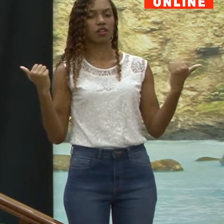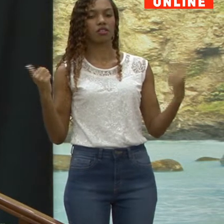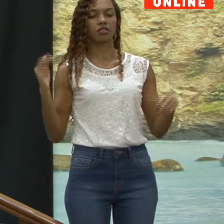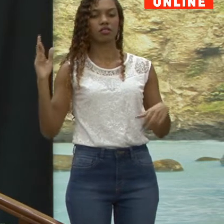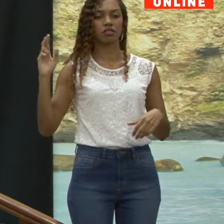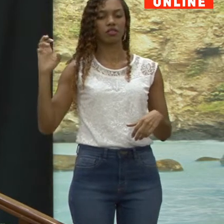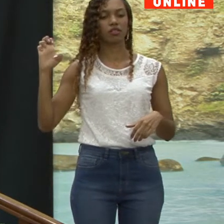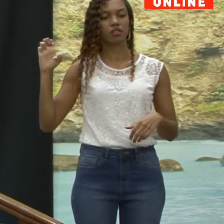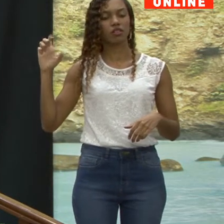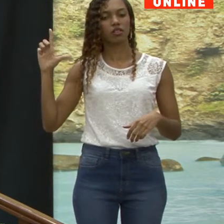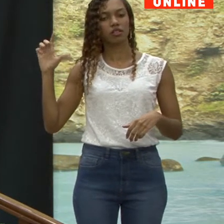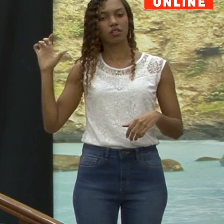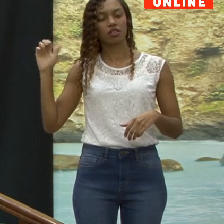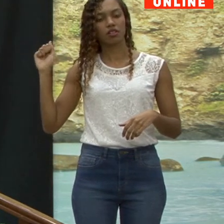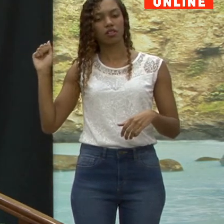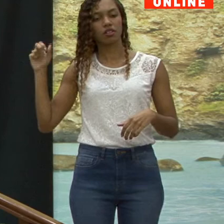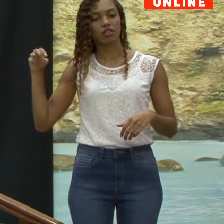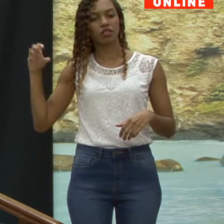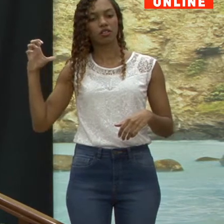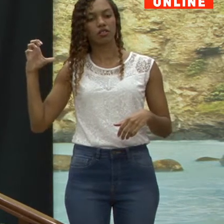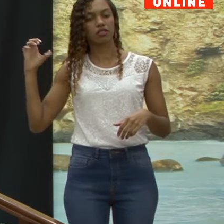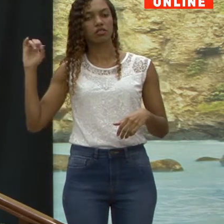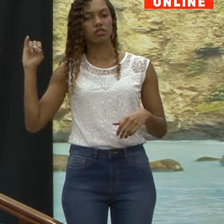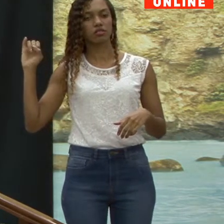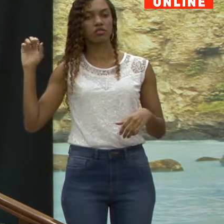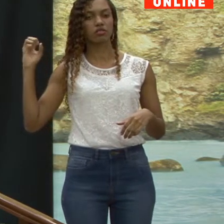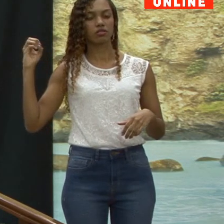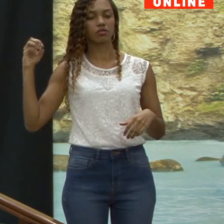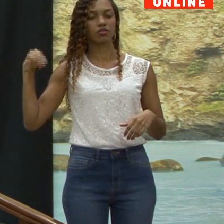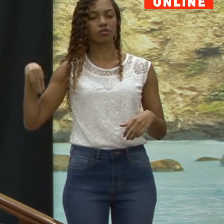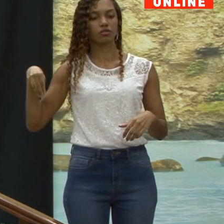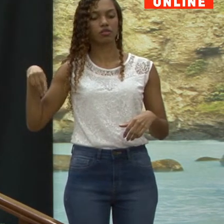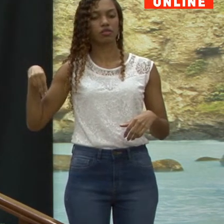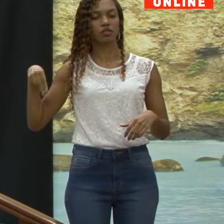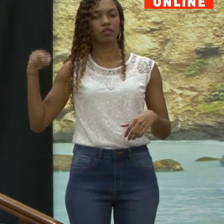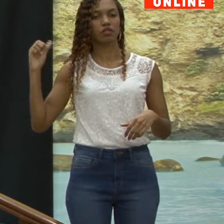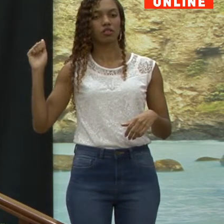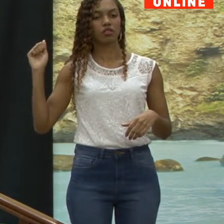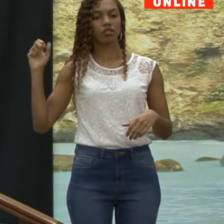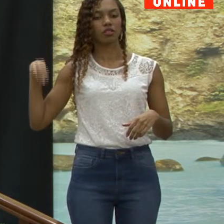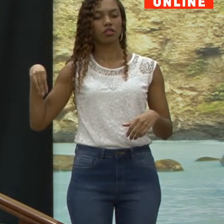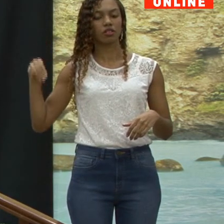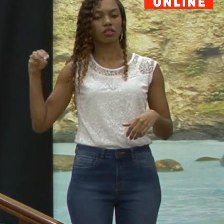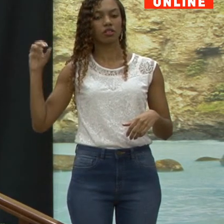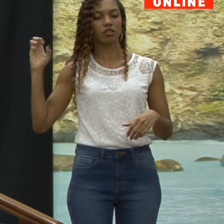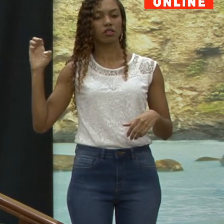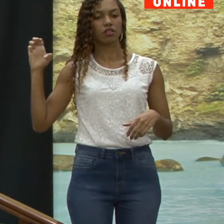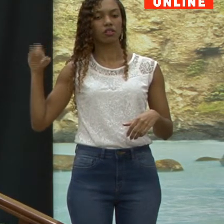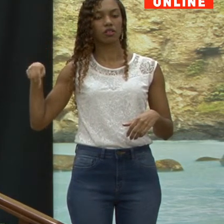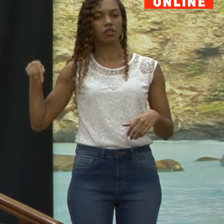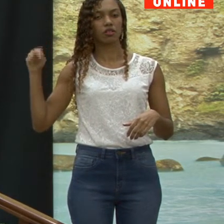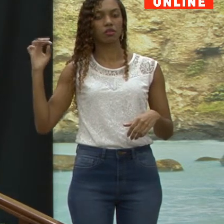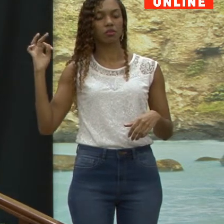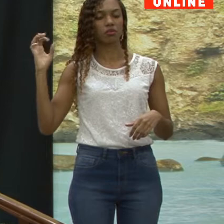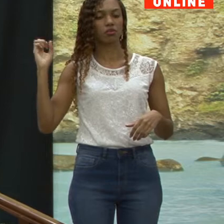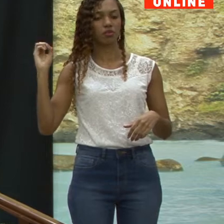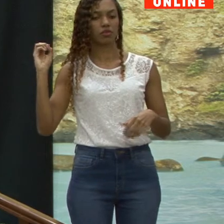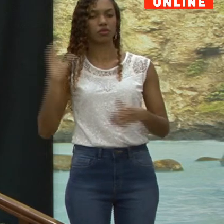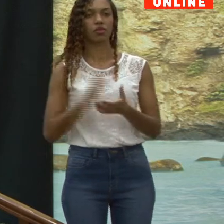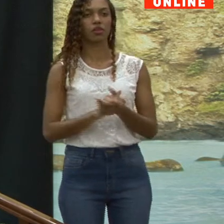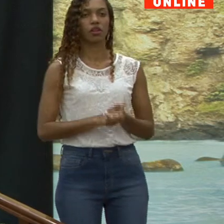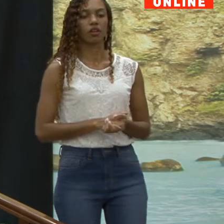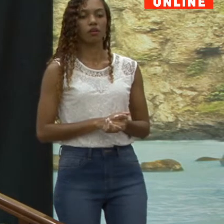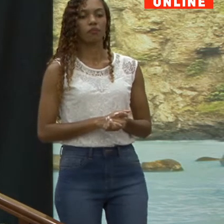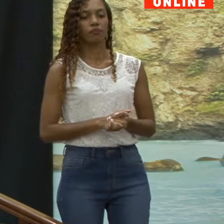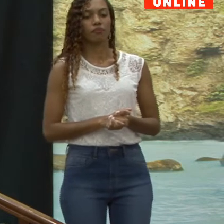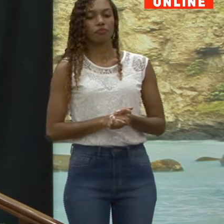do biscoito, ela fez um tremendo mau juízo daquele homem, e ela estava totalmente enganada, porque ao comprar